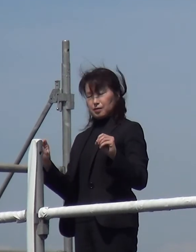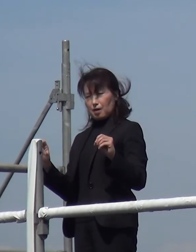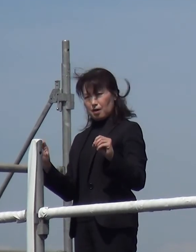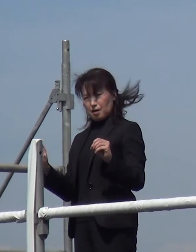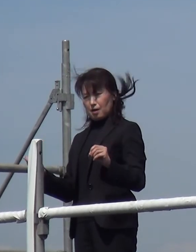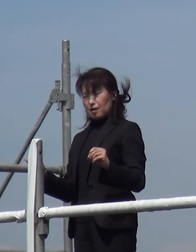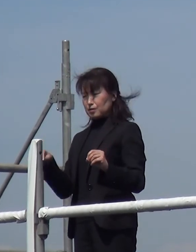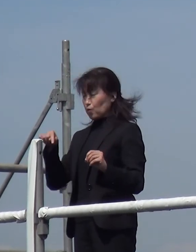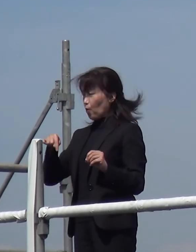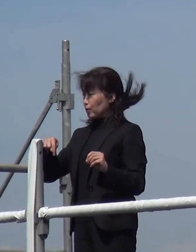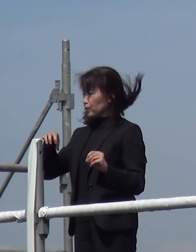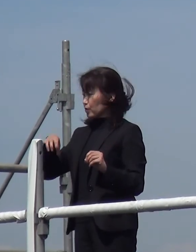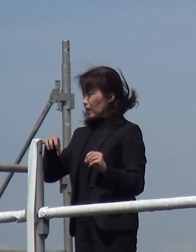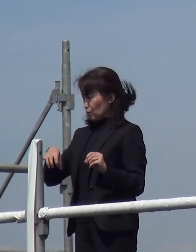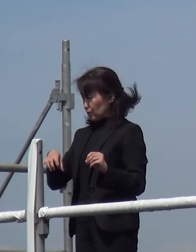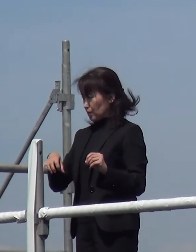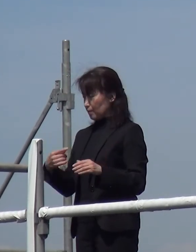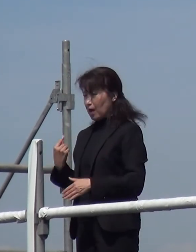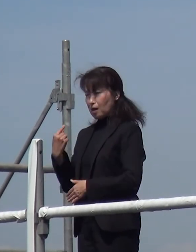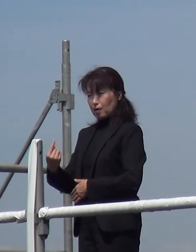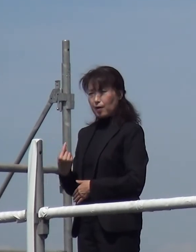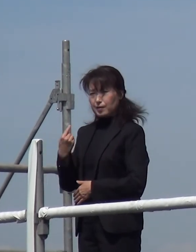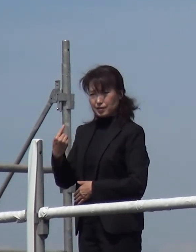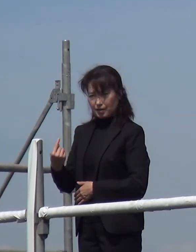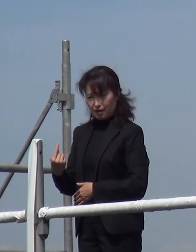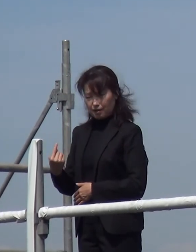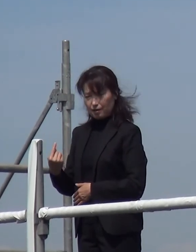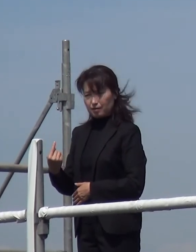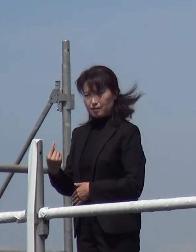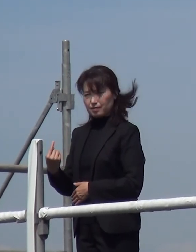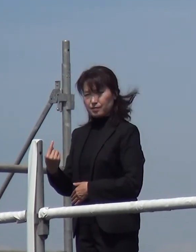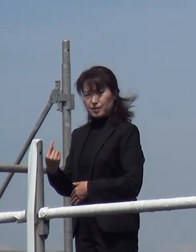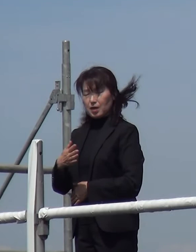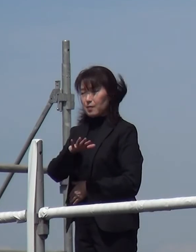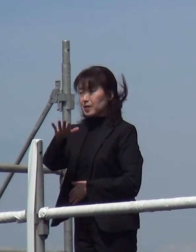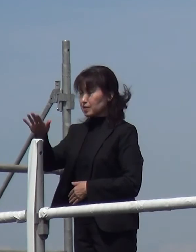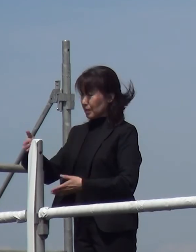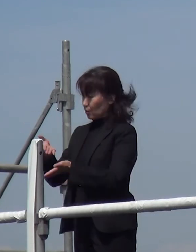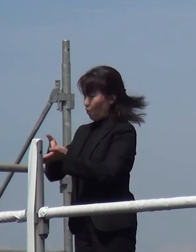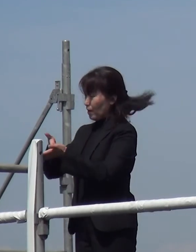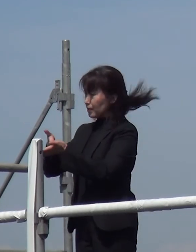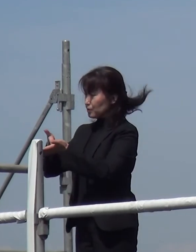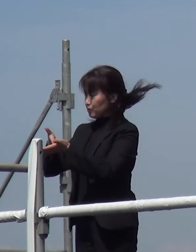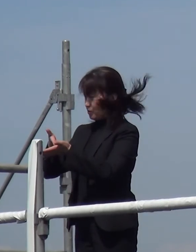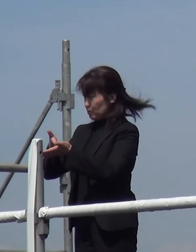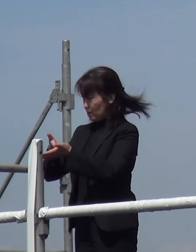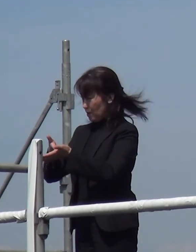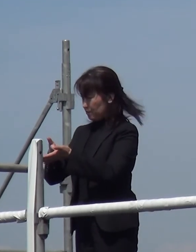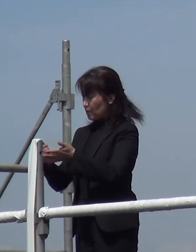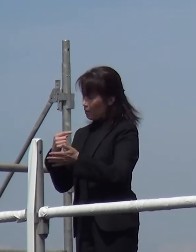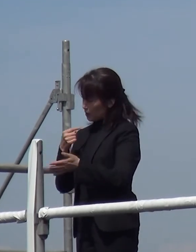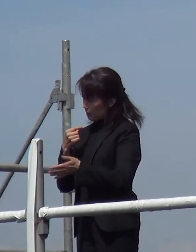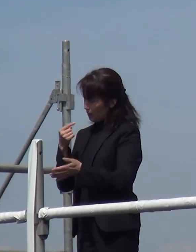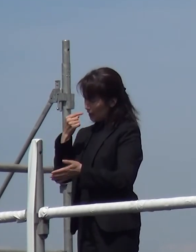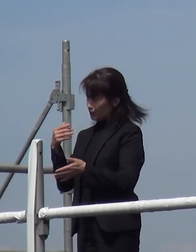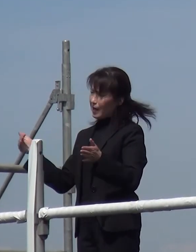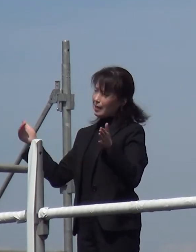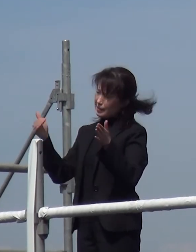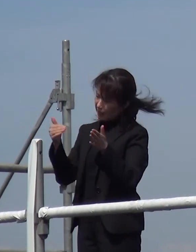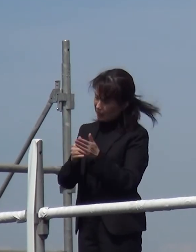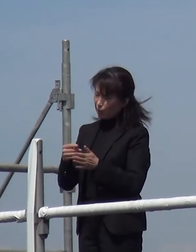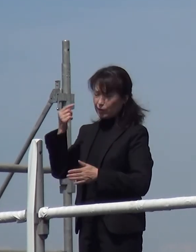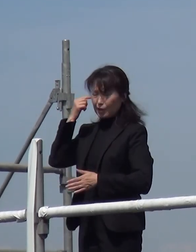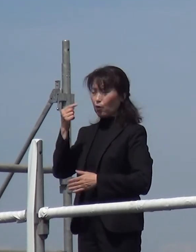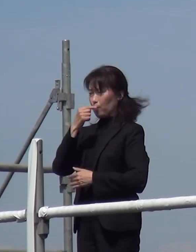こういう場所に出てきて、これだけの数の人たちにお話しするというのはきっとこれが最後だと私は思います